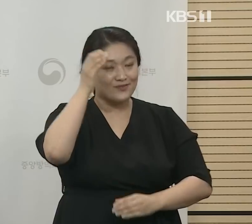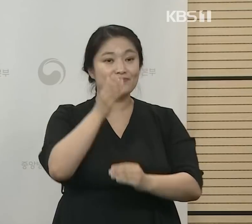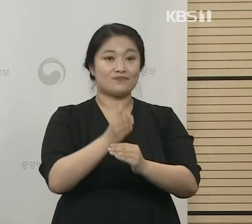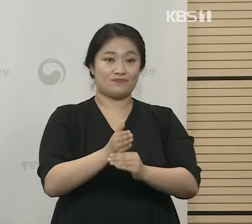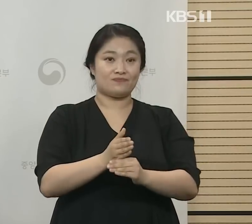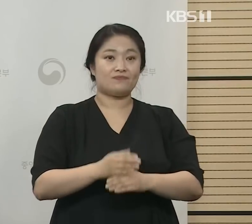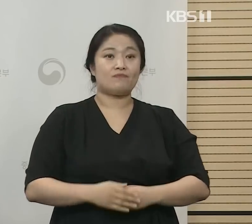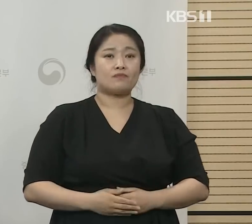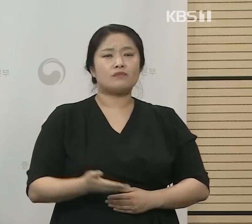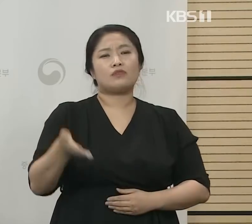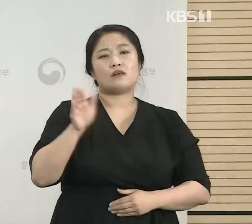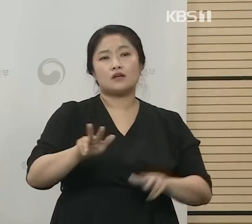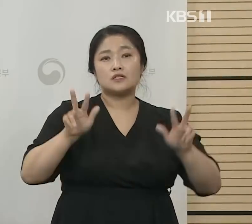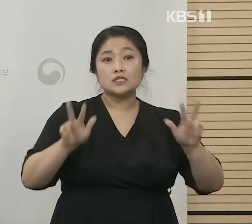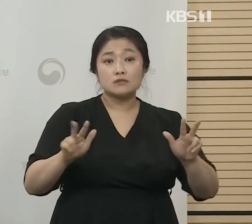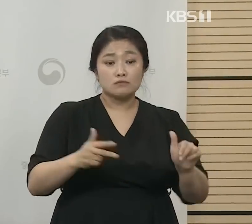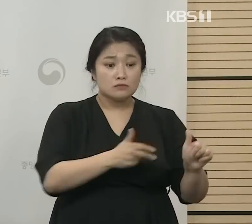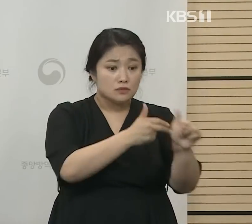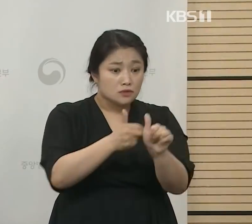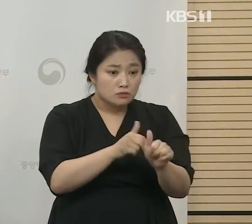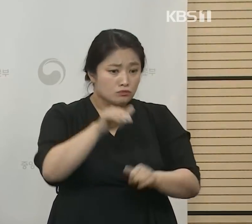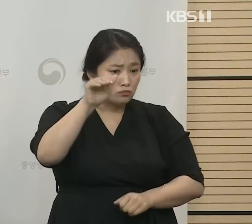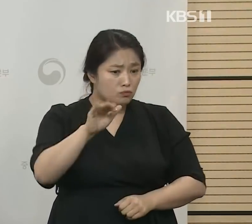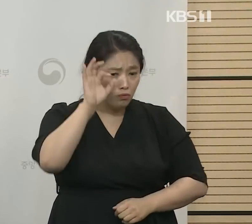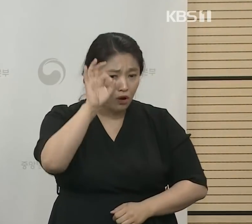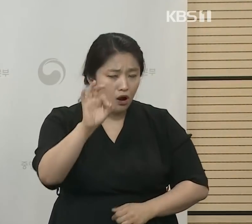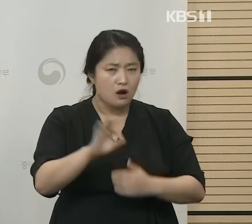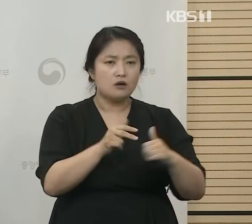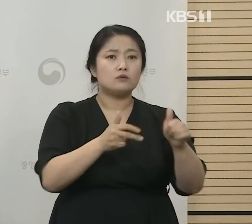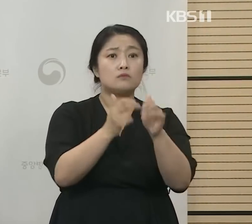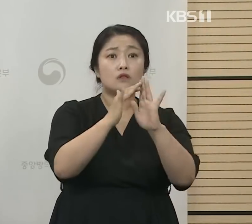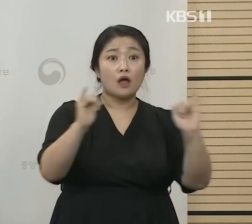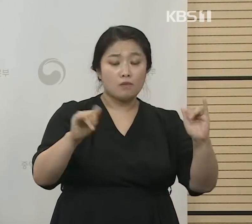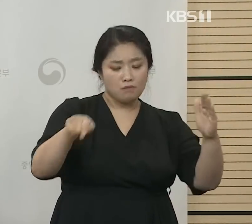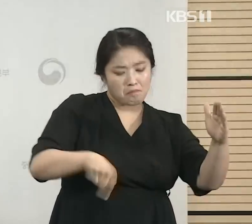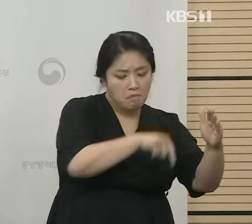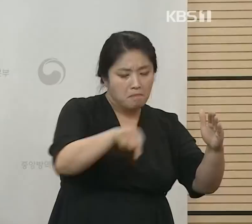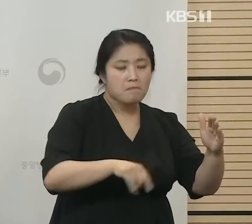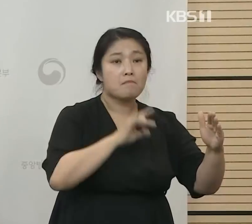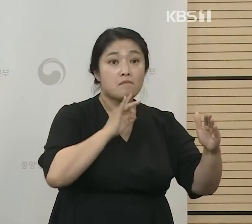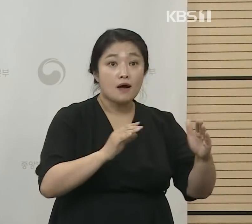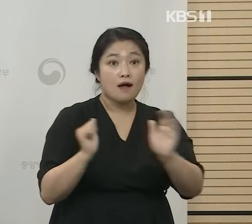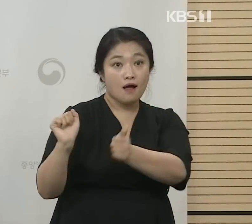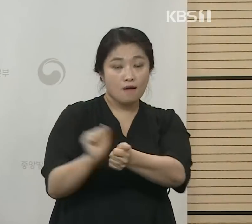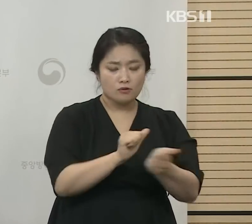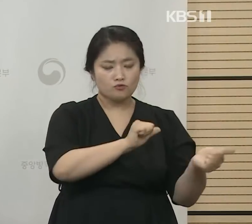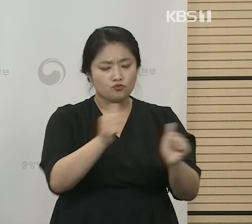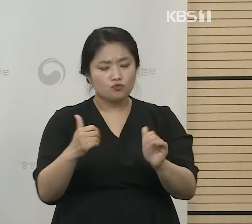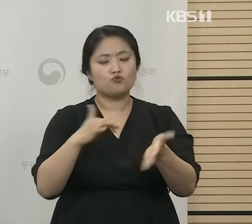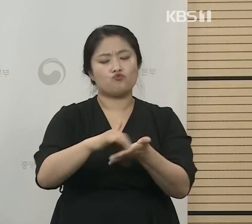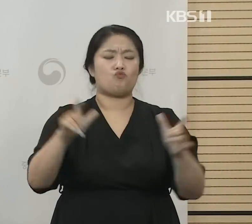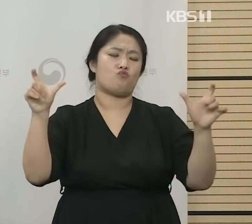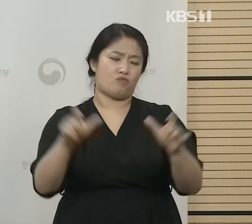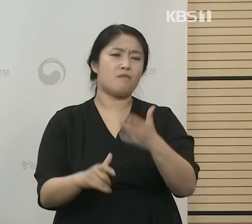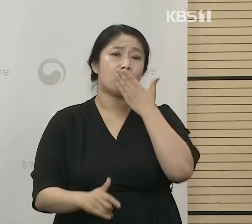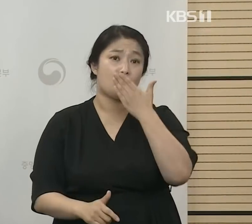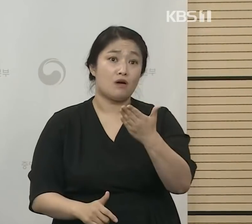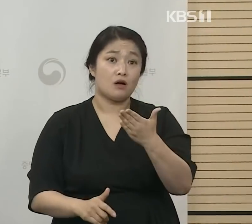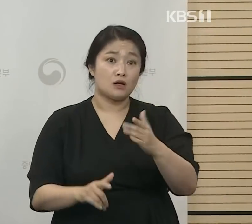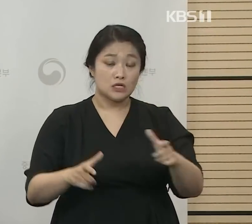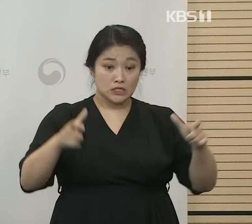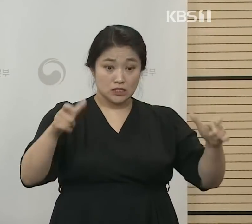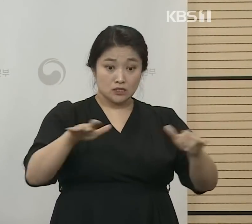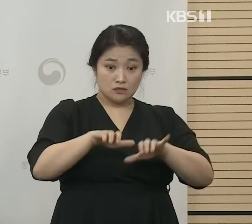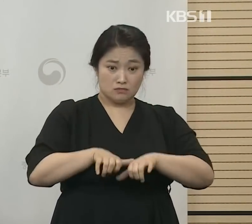있습니다. 하지만 현재 예방접종 수준으로는 접종자를 중심으로 감염과 사망을 줄일 수는 있으나